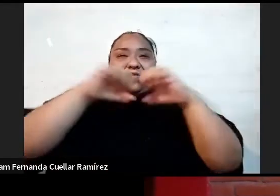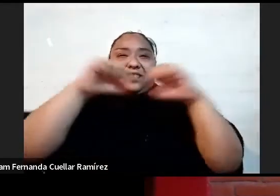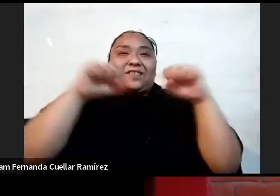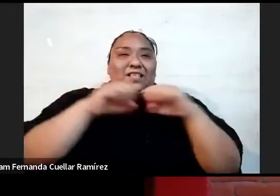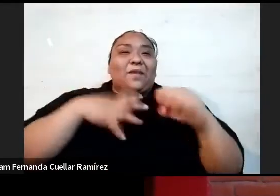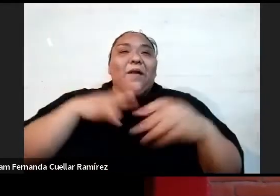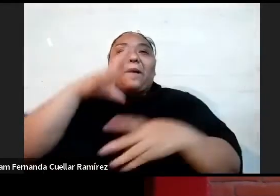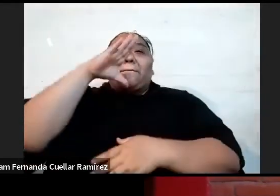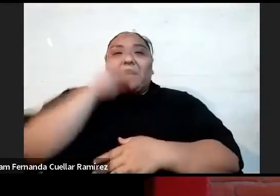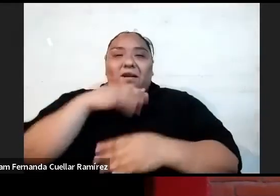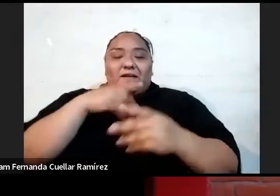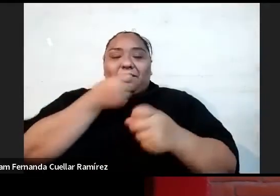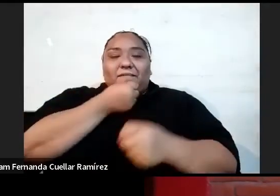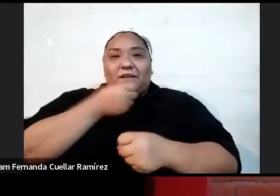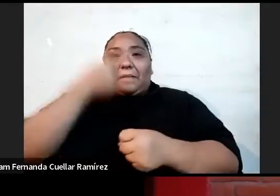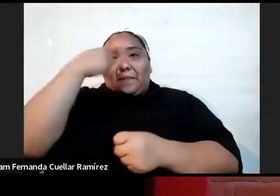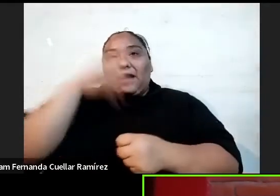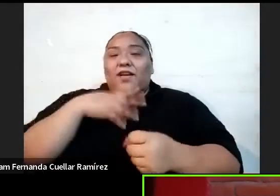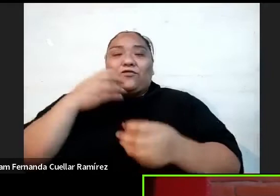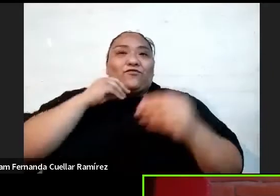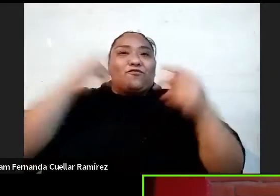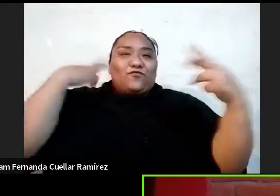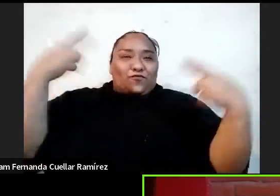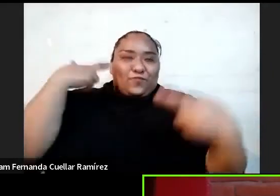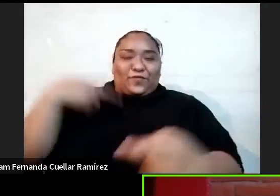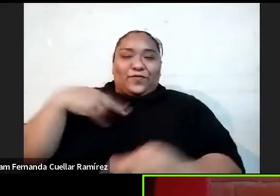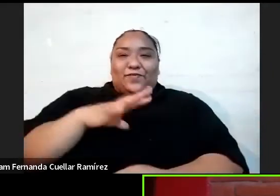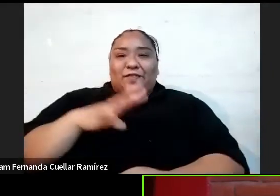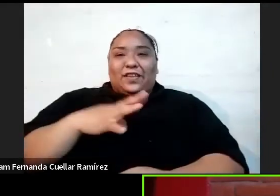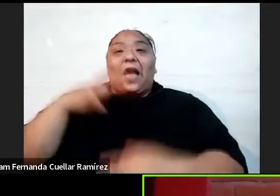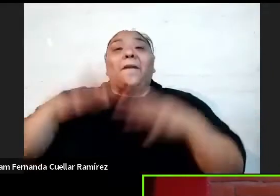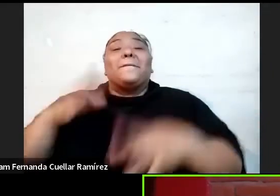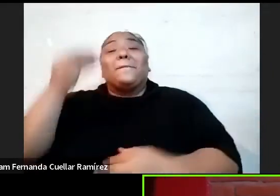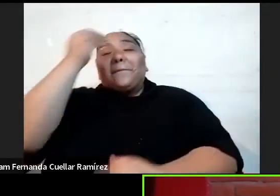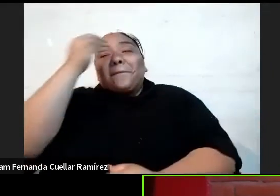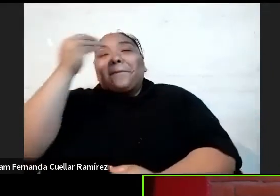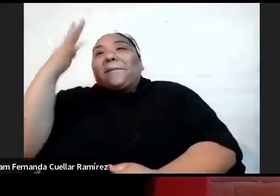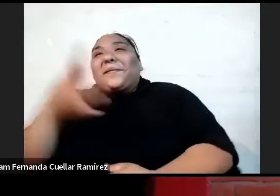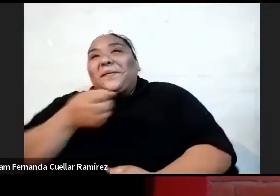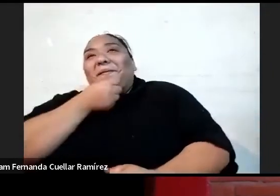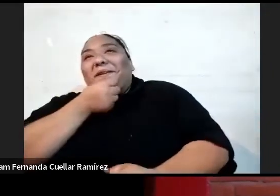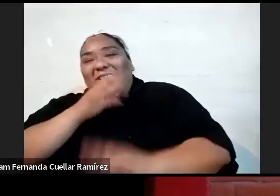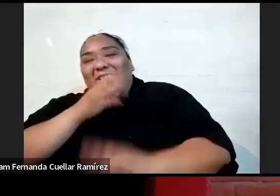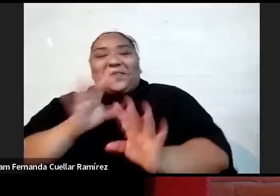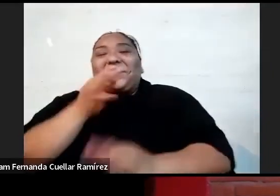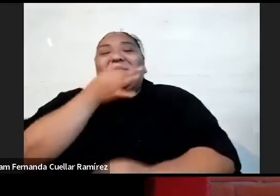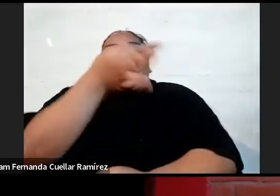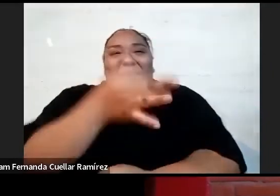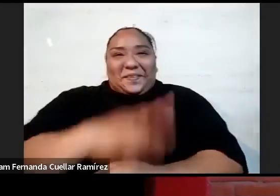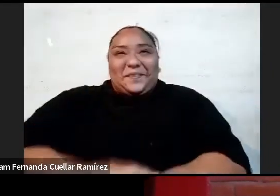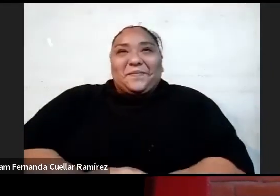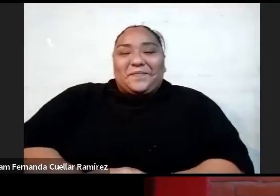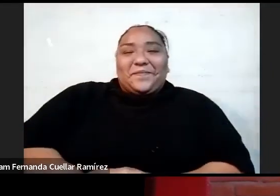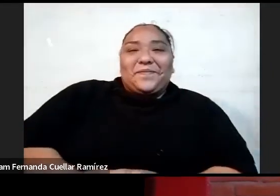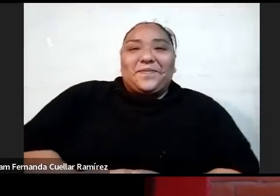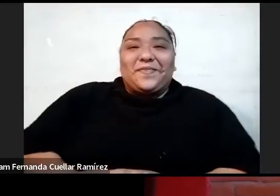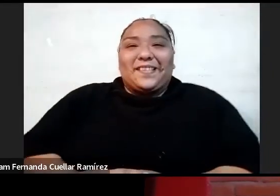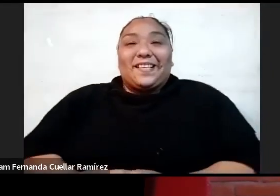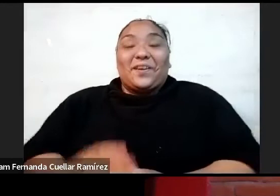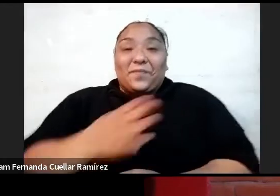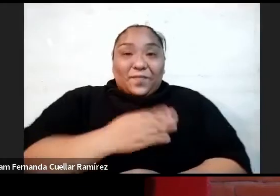mi micrófono. Y a veces se me olvida prenderlo, entonces no más me avisa. Bueno,